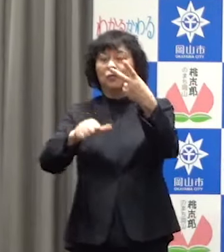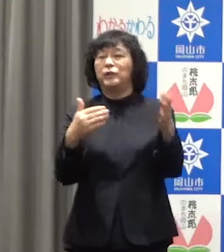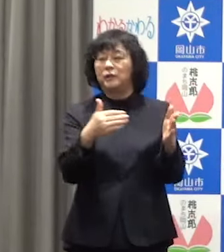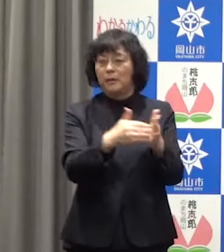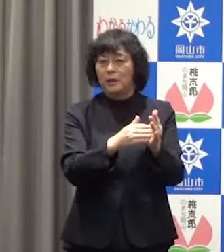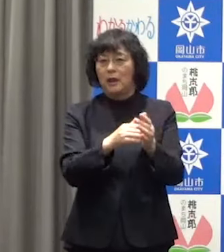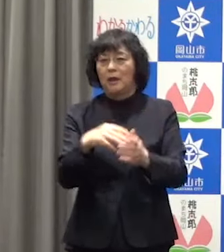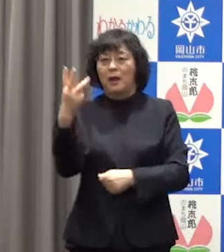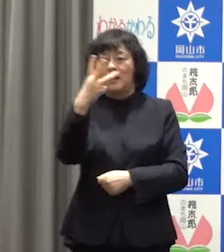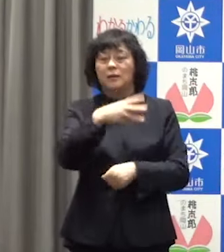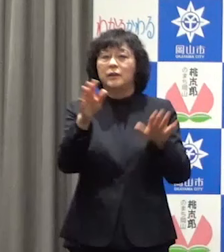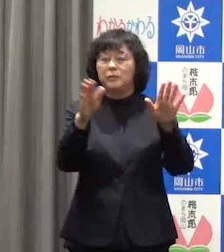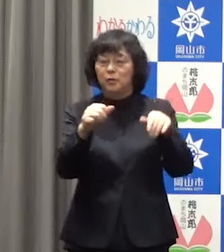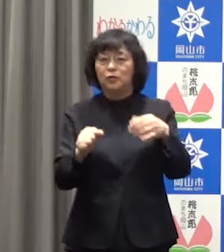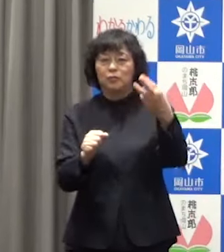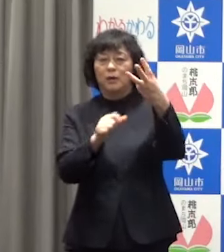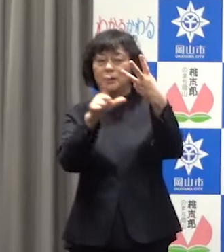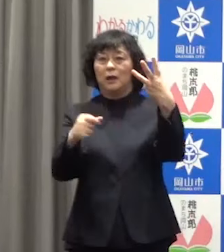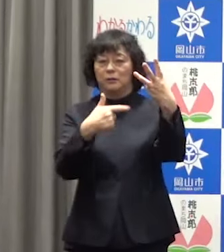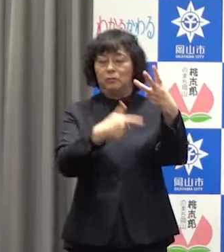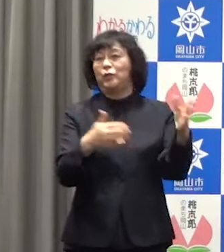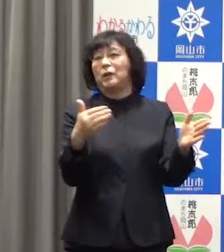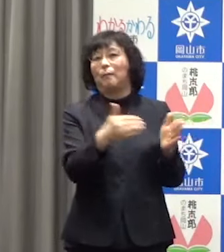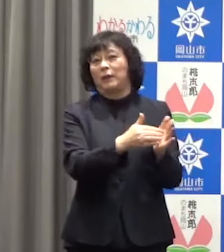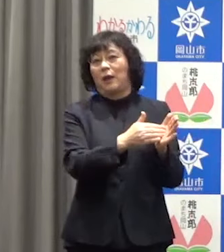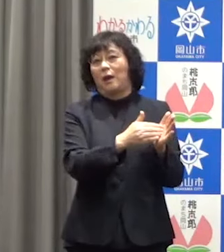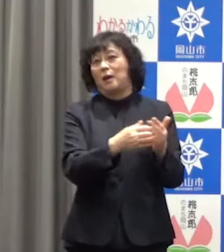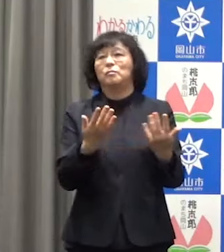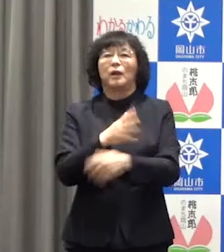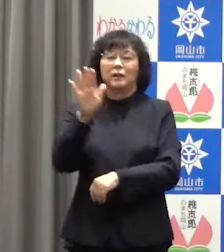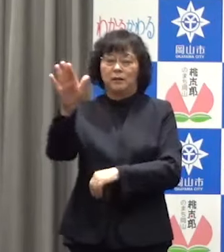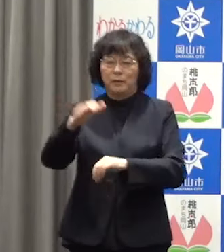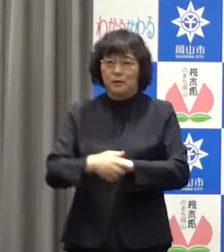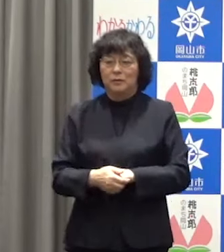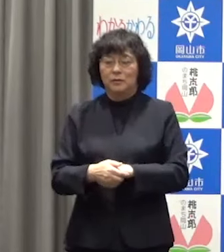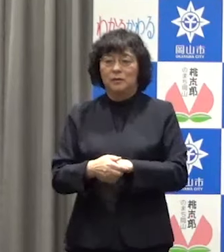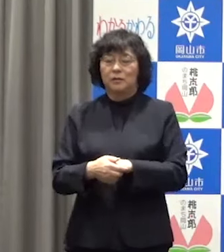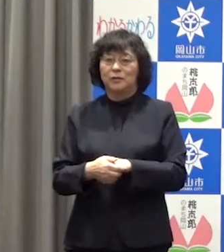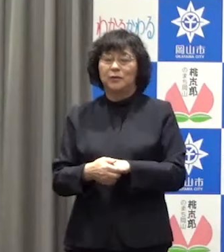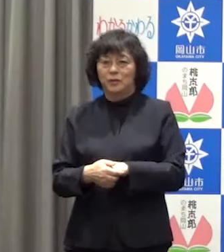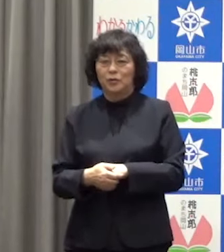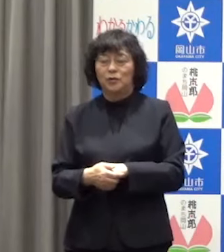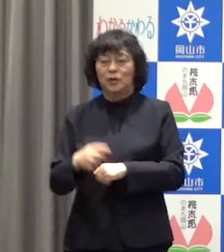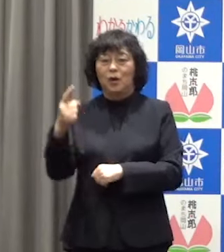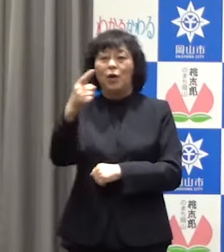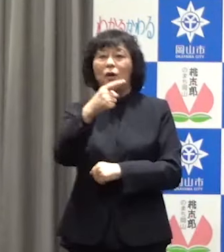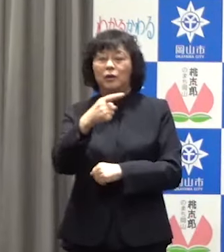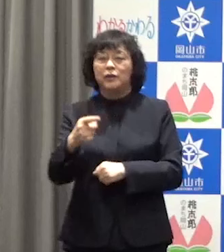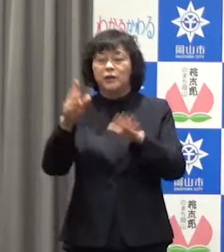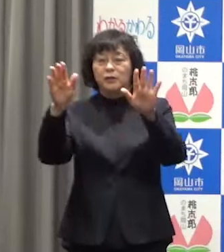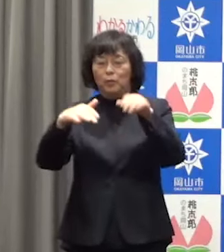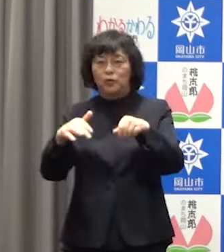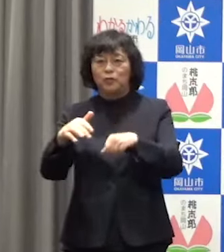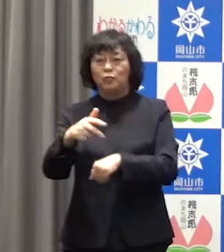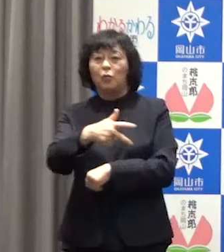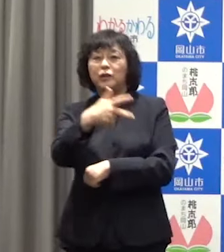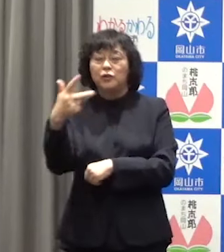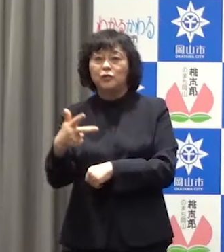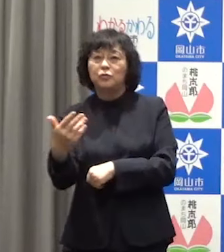3時は3月6日までであります。今年から一時募集を1週間前倒しで行